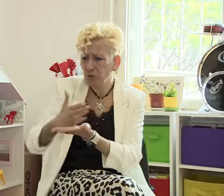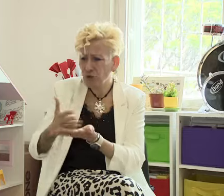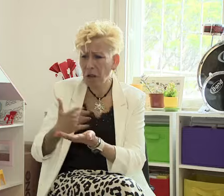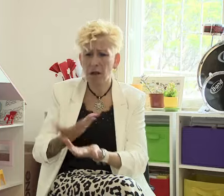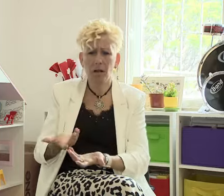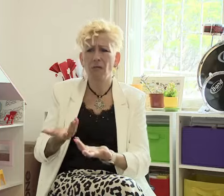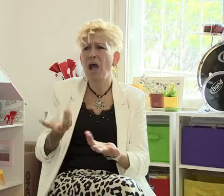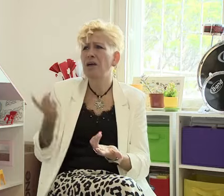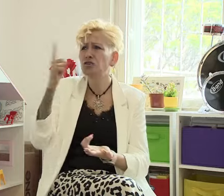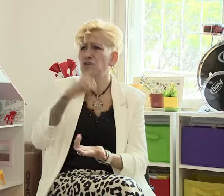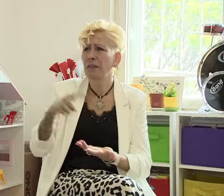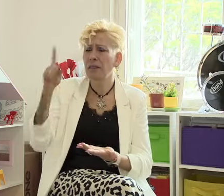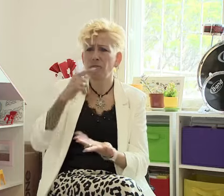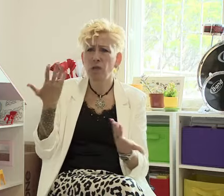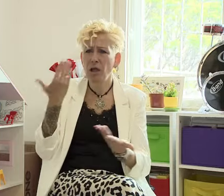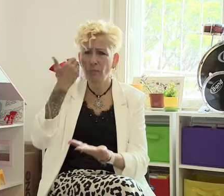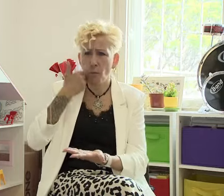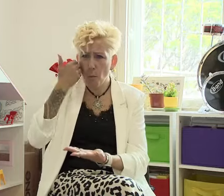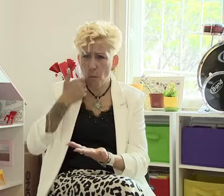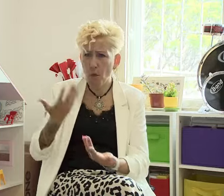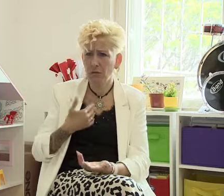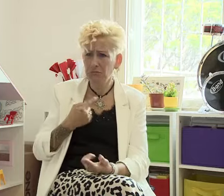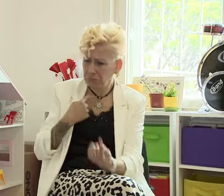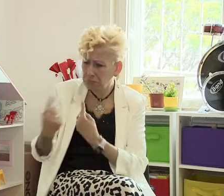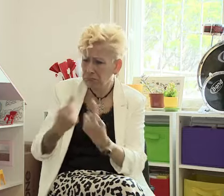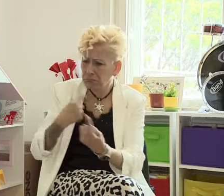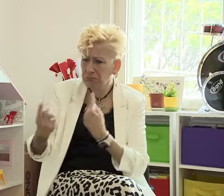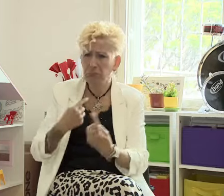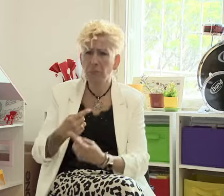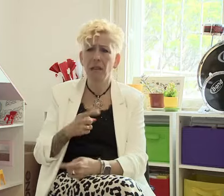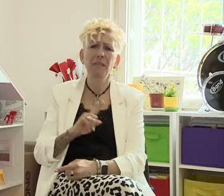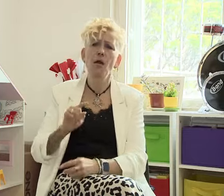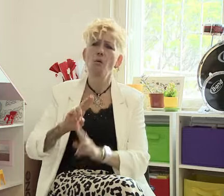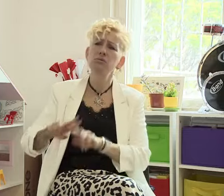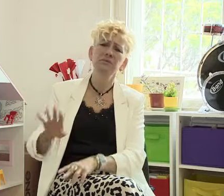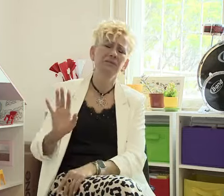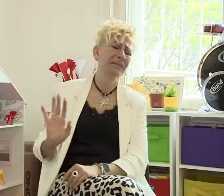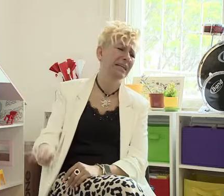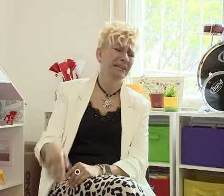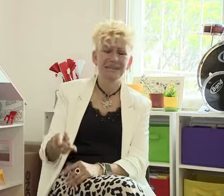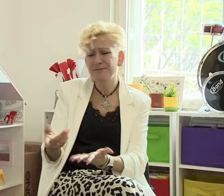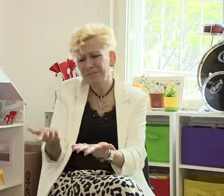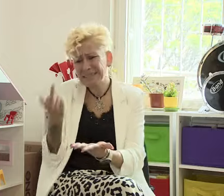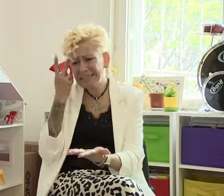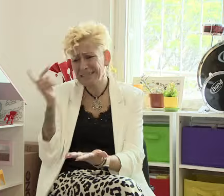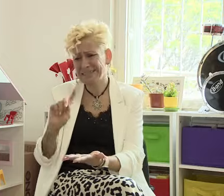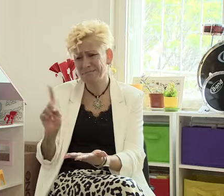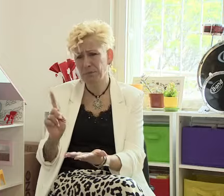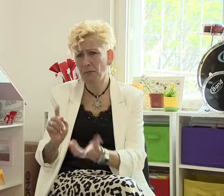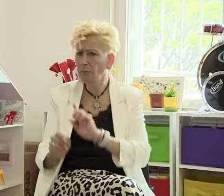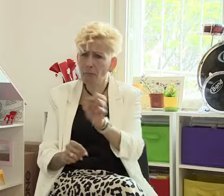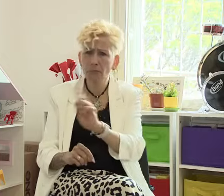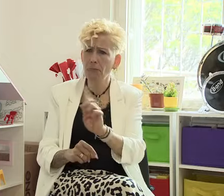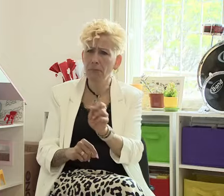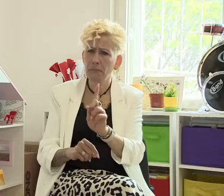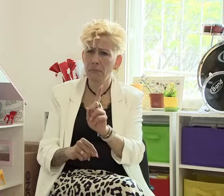Това ни дава възможност за постоянно споделяне на ежедневието ни. Никога не ги оставям без да съм ги разбрала или ги пренабрегвам заради